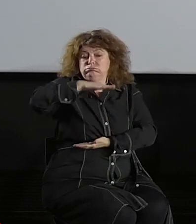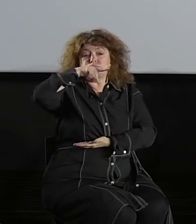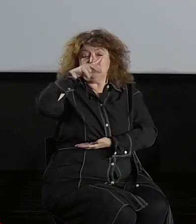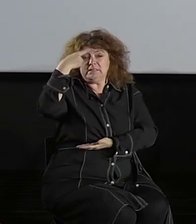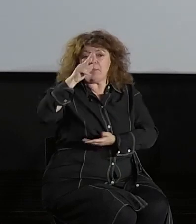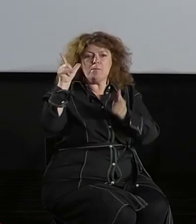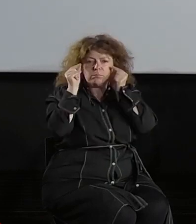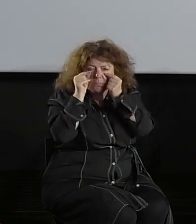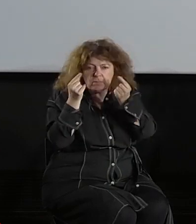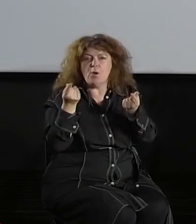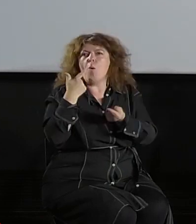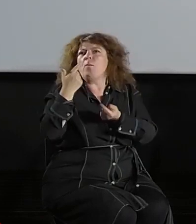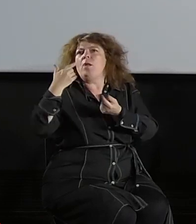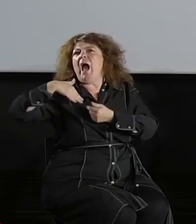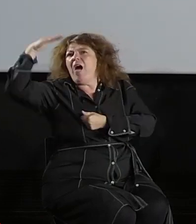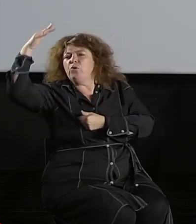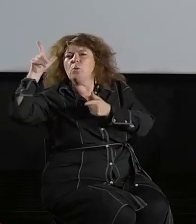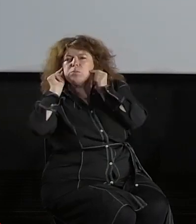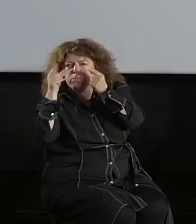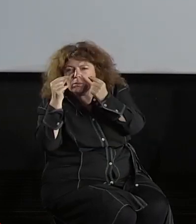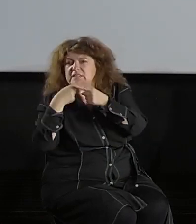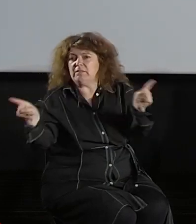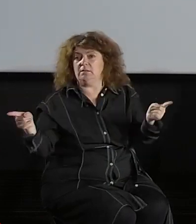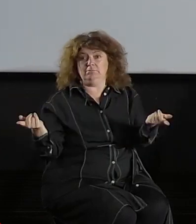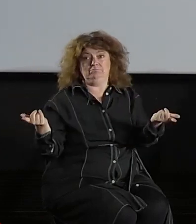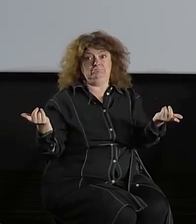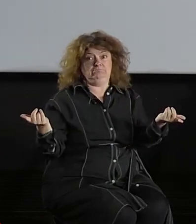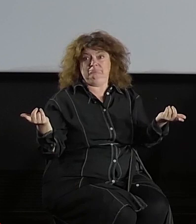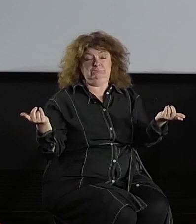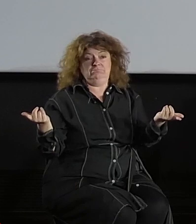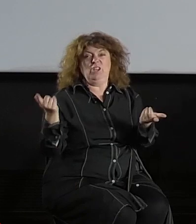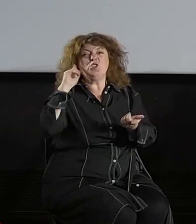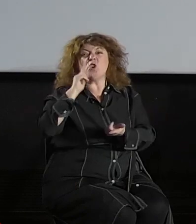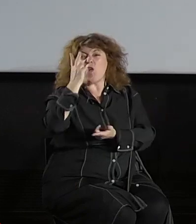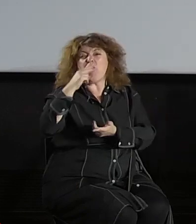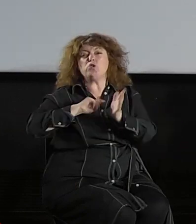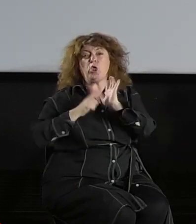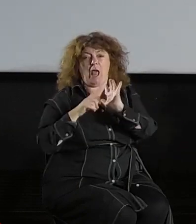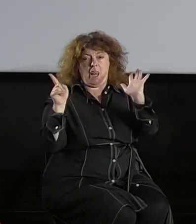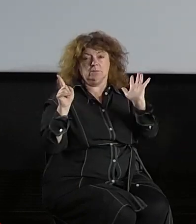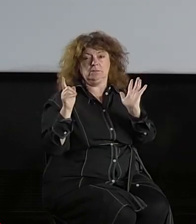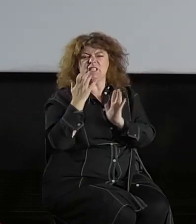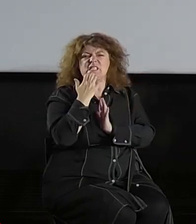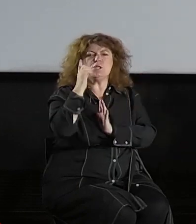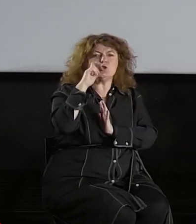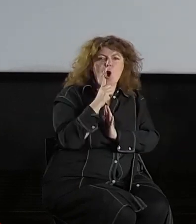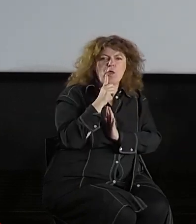adulto se quede de repente sordociego Ya solo de sordociegos totales después pues sordos con síndrome de